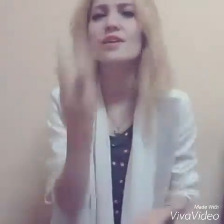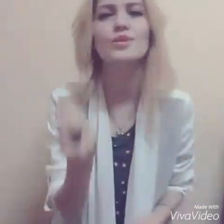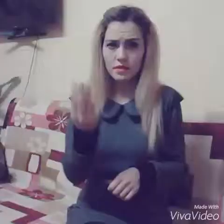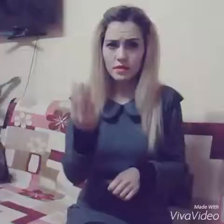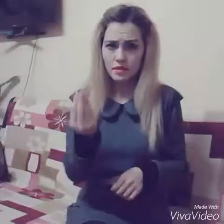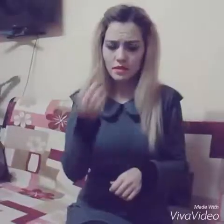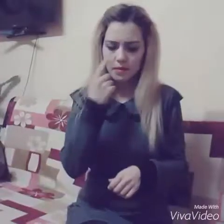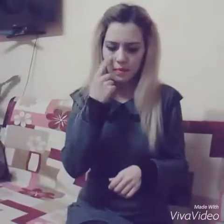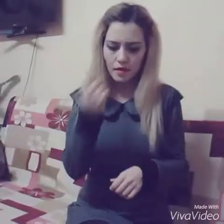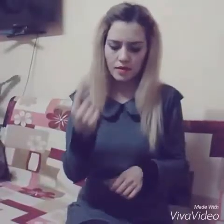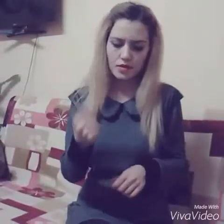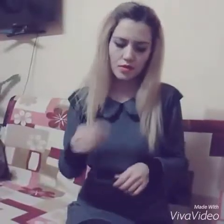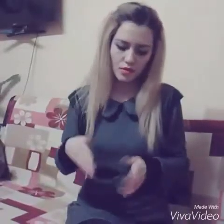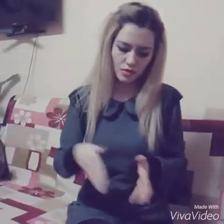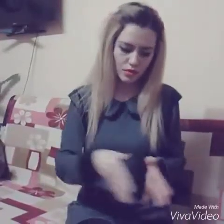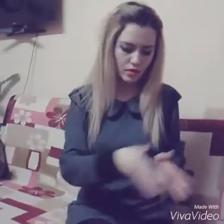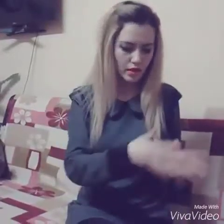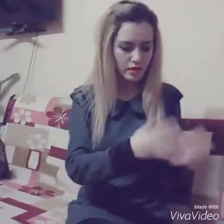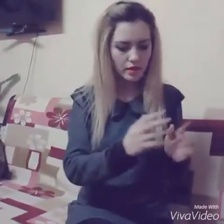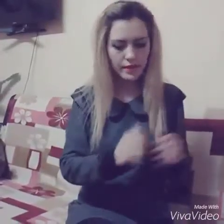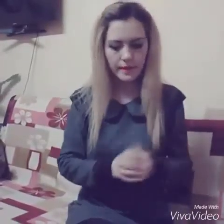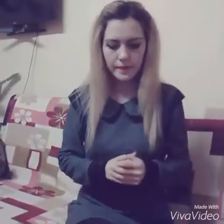olur. Bak yollara